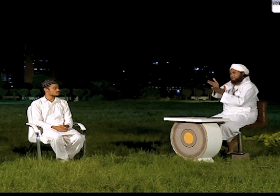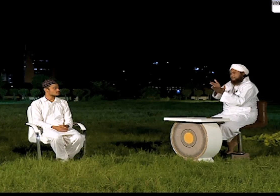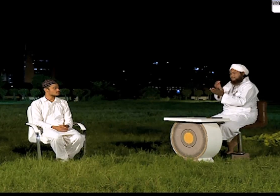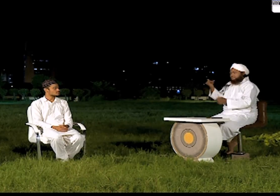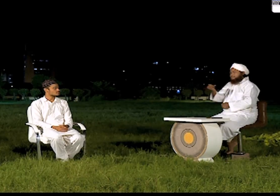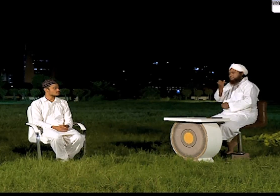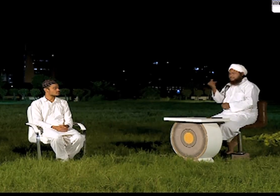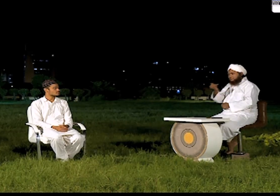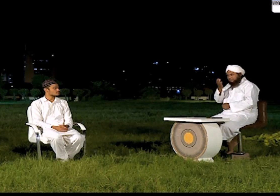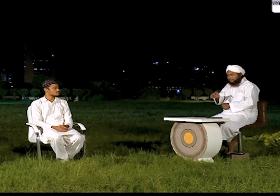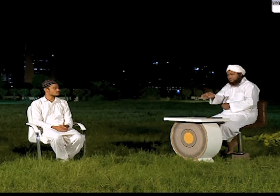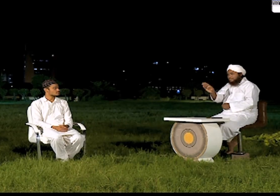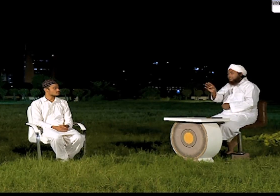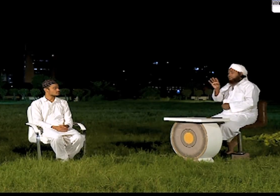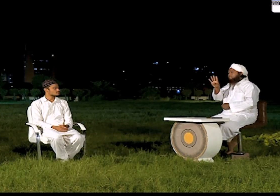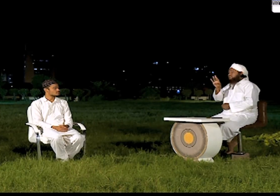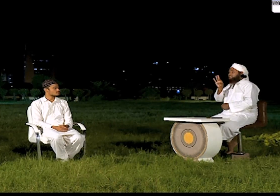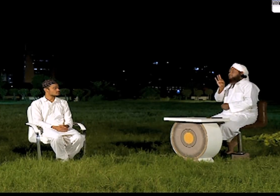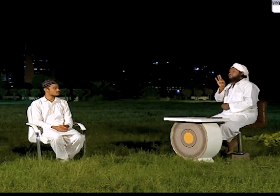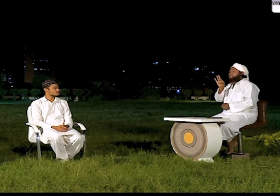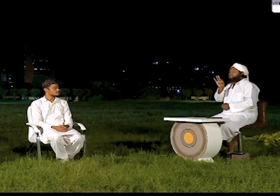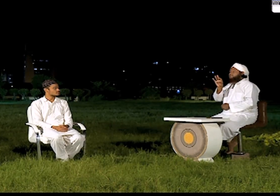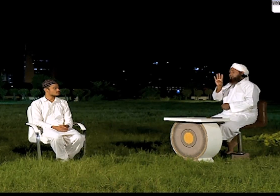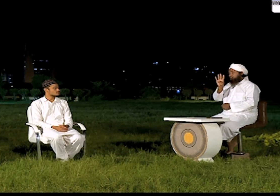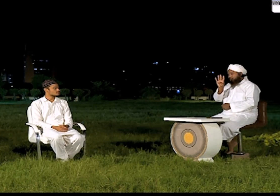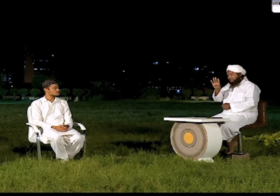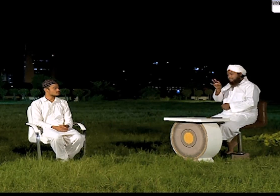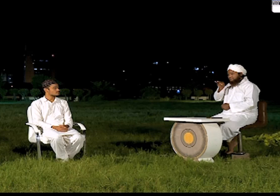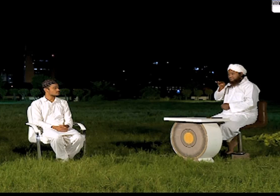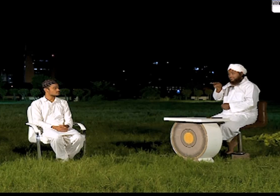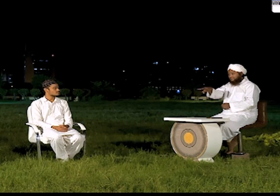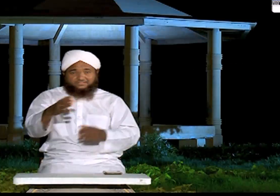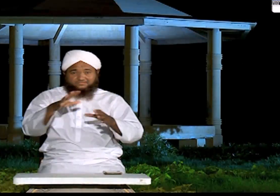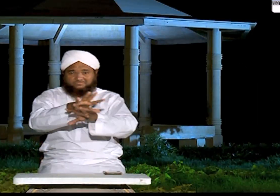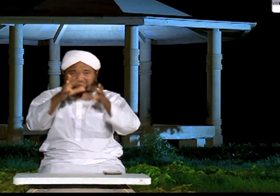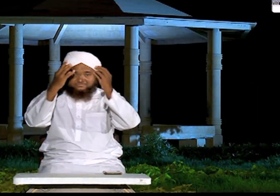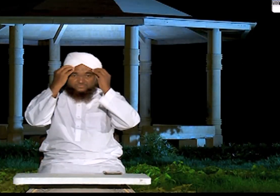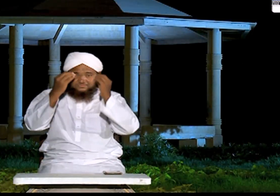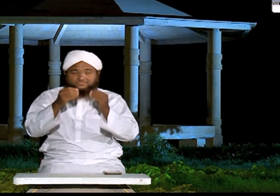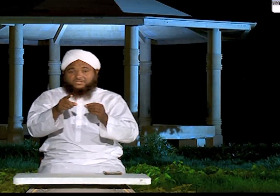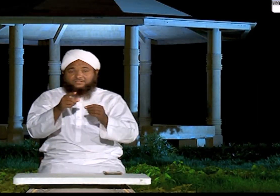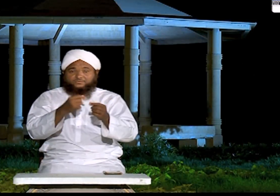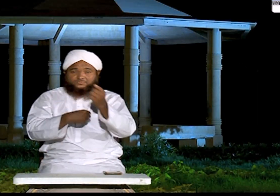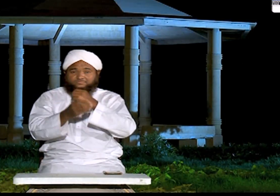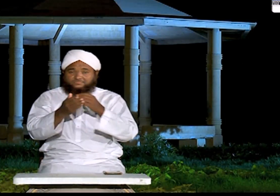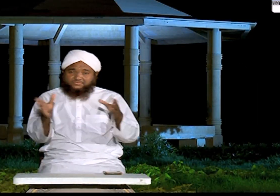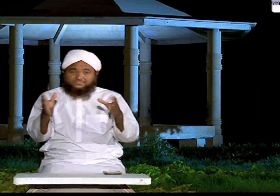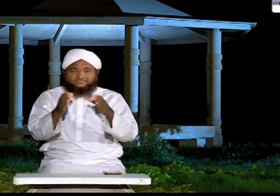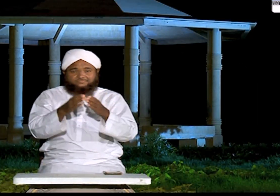تقریباً چار ہزار علماء طبع کے قافلے میں جمع ہو گئے جب یہ کافلہ شہر مکہ پہنچا تو